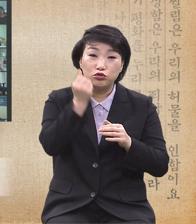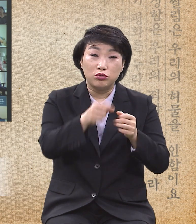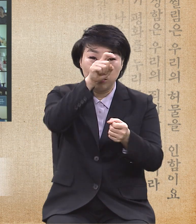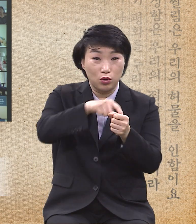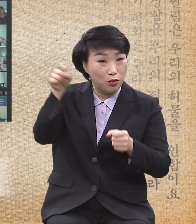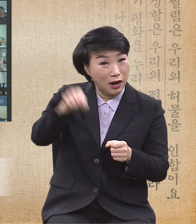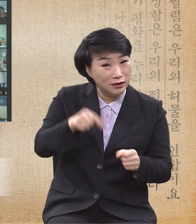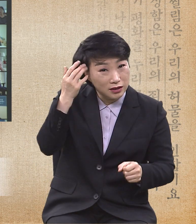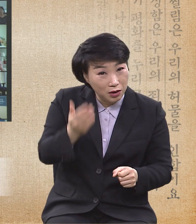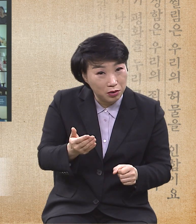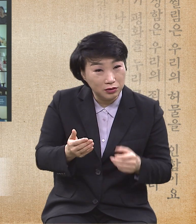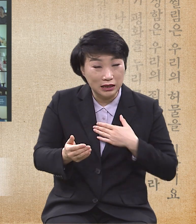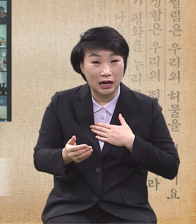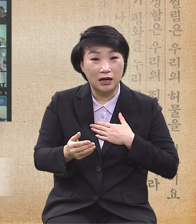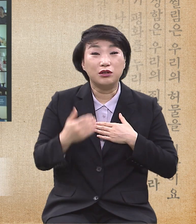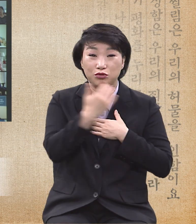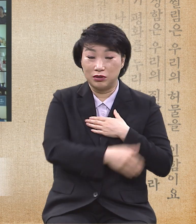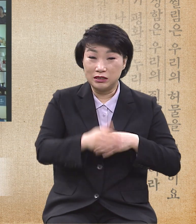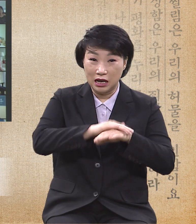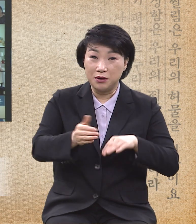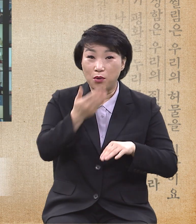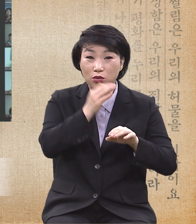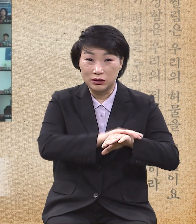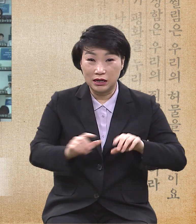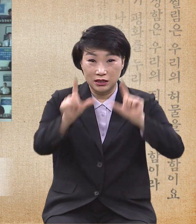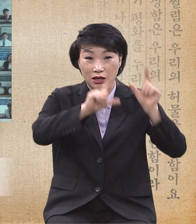잘 먹고 잘 살아라고 오셨나? 응?